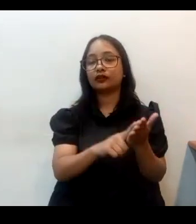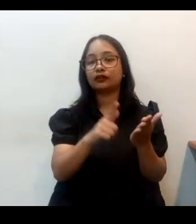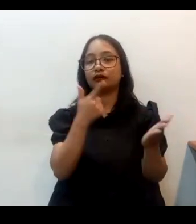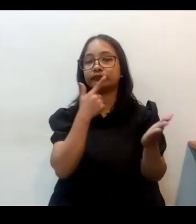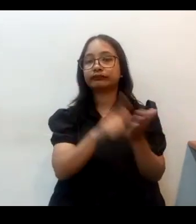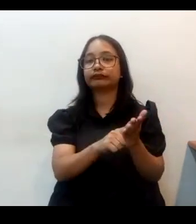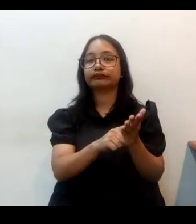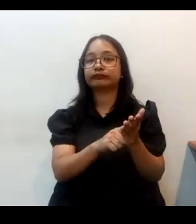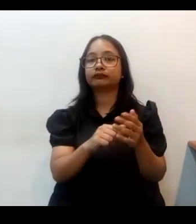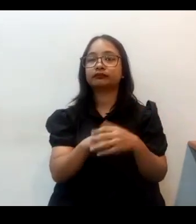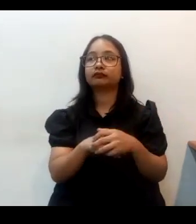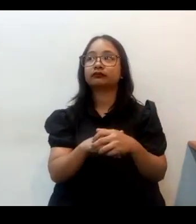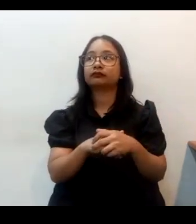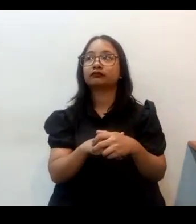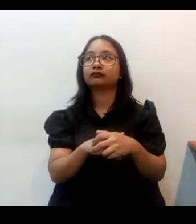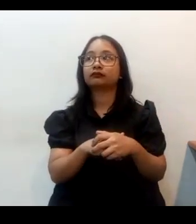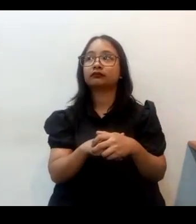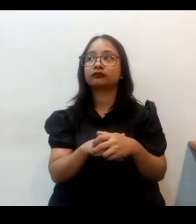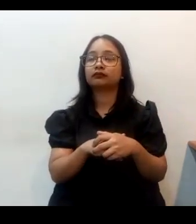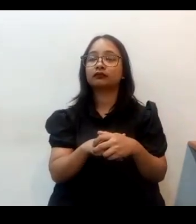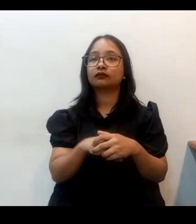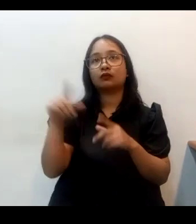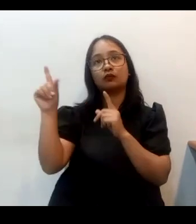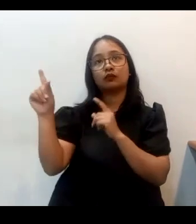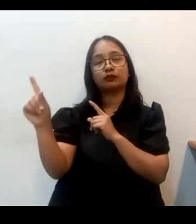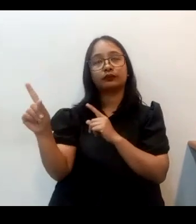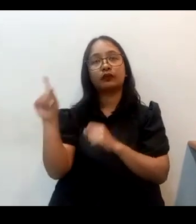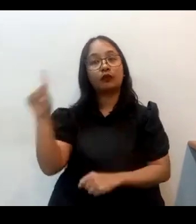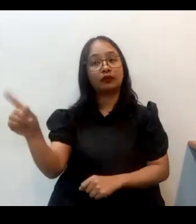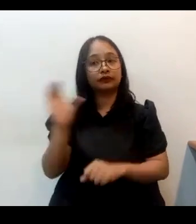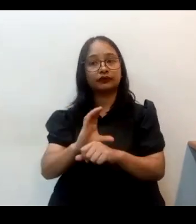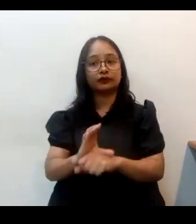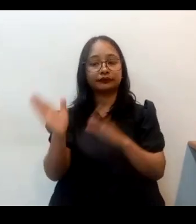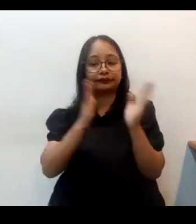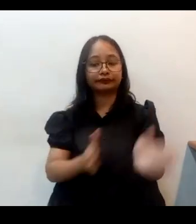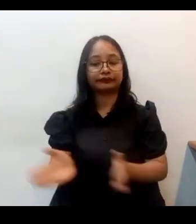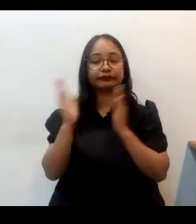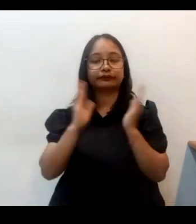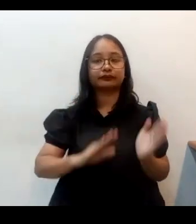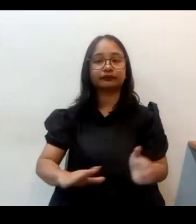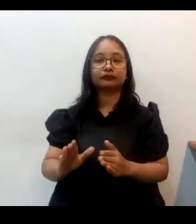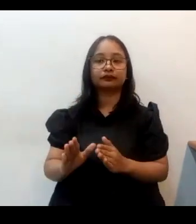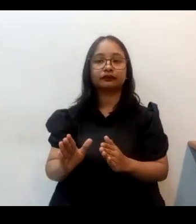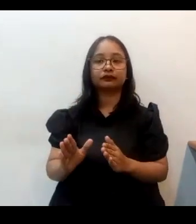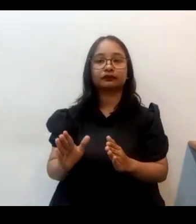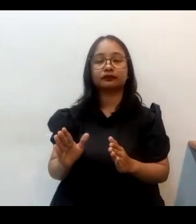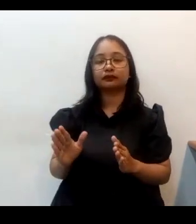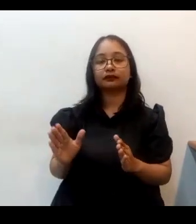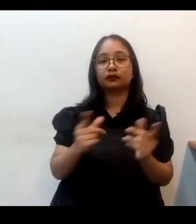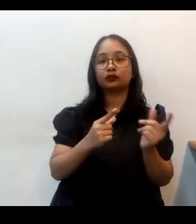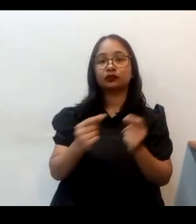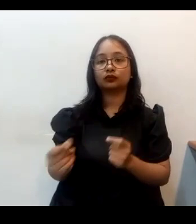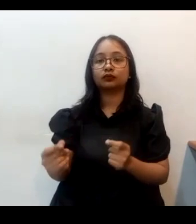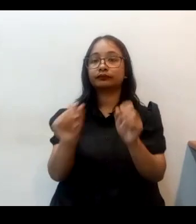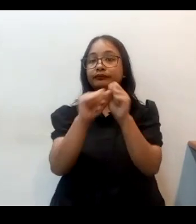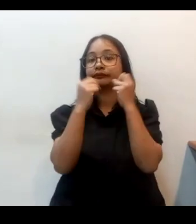a seminar in their school. na nagpaplano din sila na mag-conduct ng Bible seminar sa school na yun. So I asked, what about us?